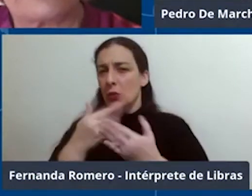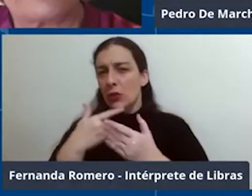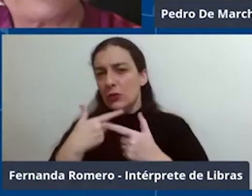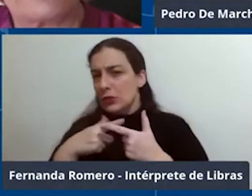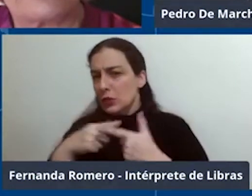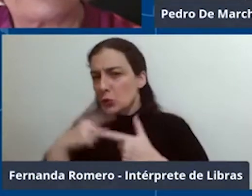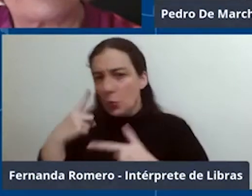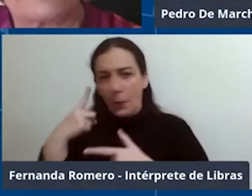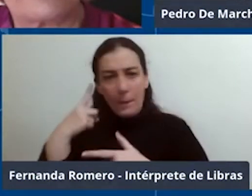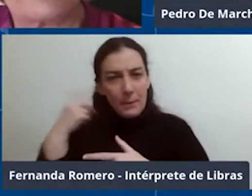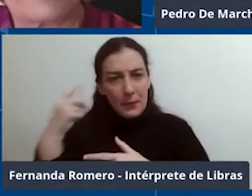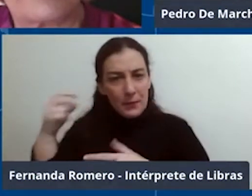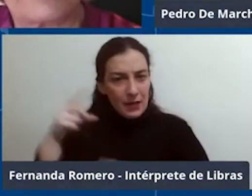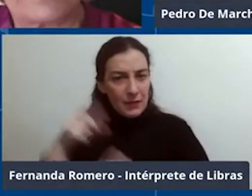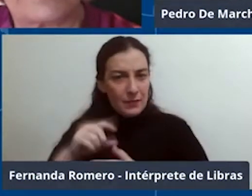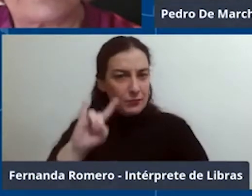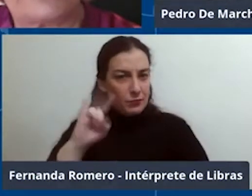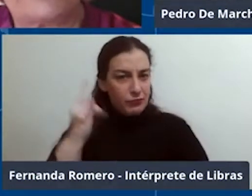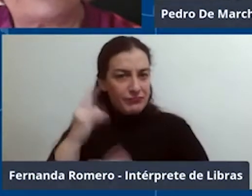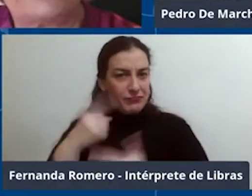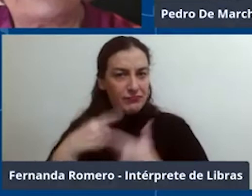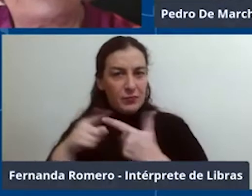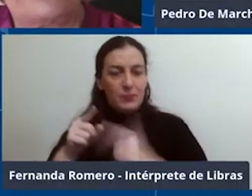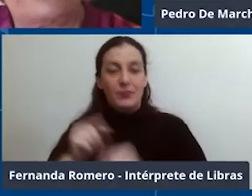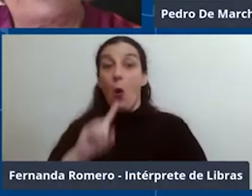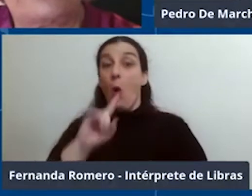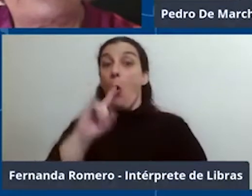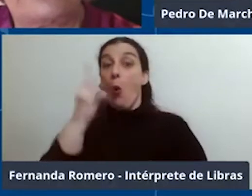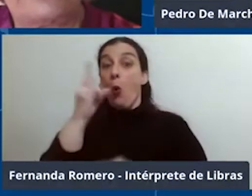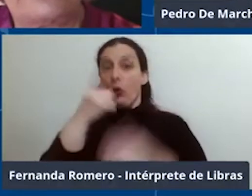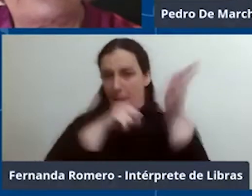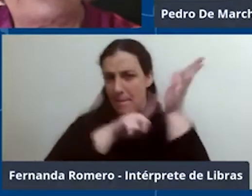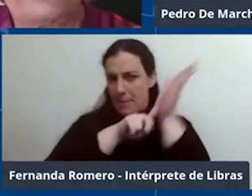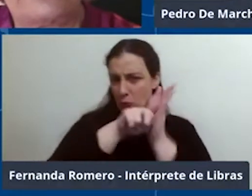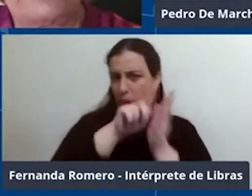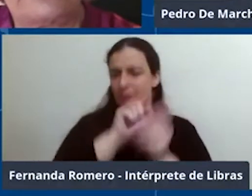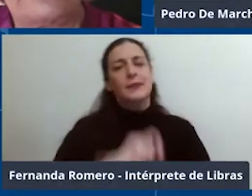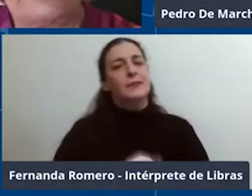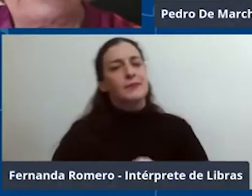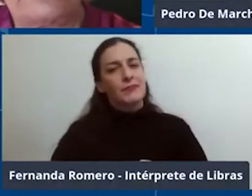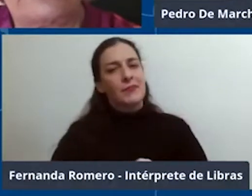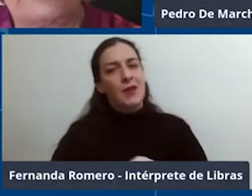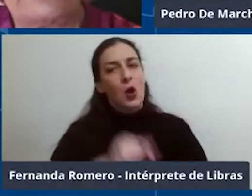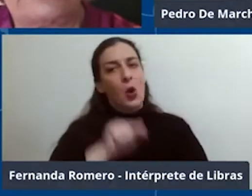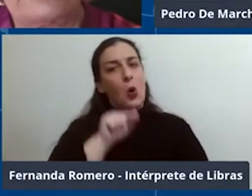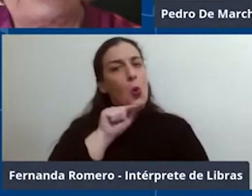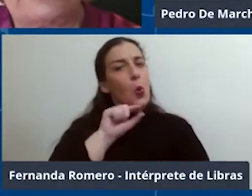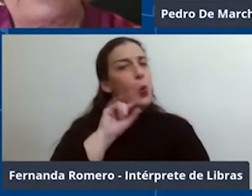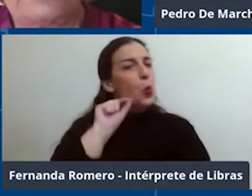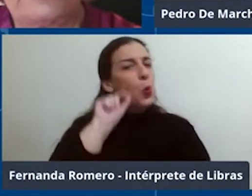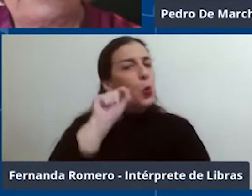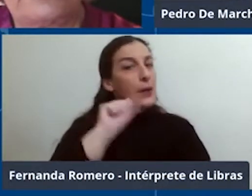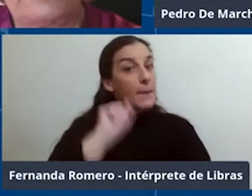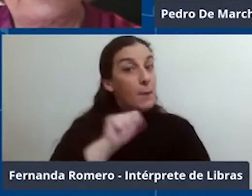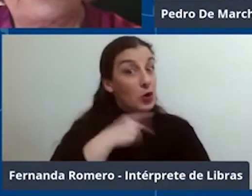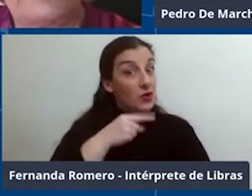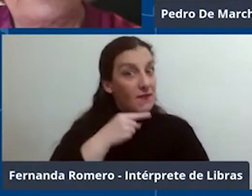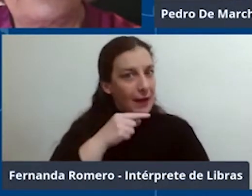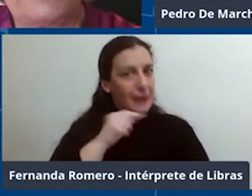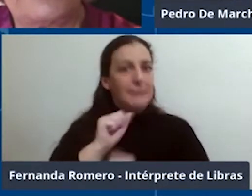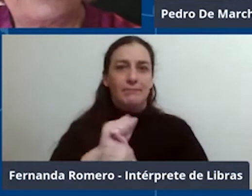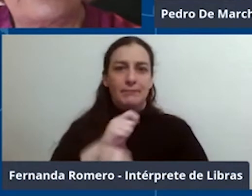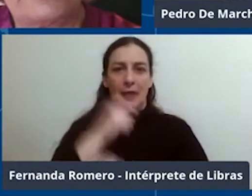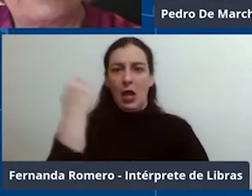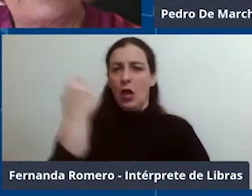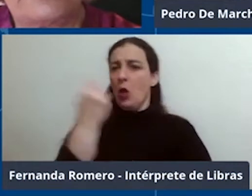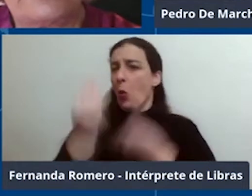um eco. Última pergunta, então, senhora Ana Amélia. O que a senhora pode nos dizer sobre o Rio Grande do Sul, né, como o Rio Grande do Sul está sendo